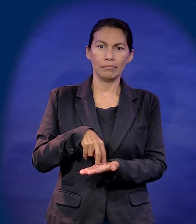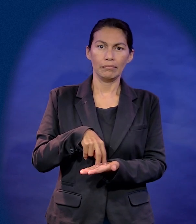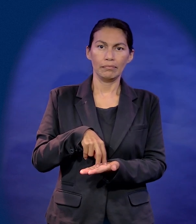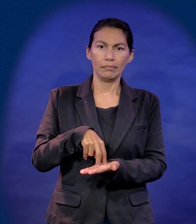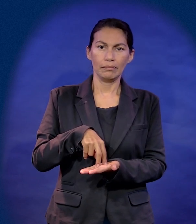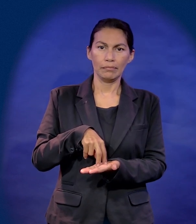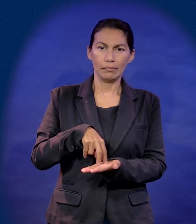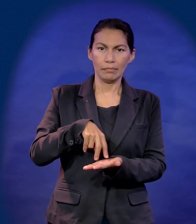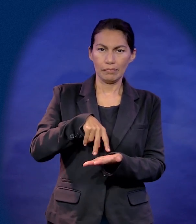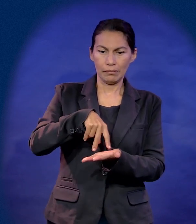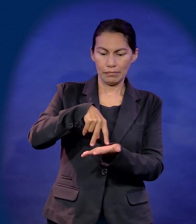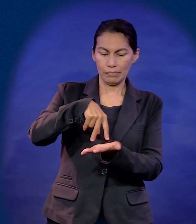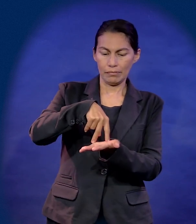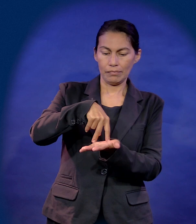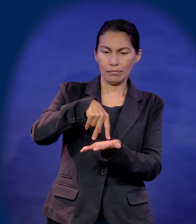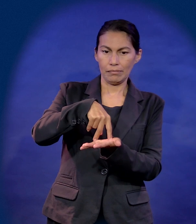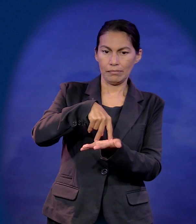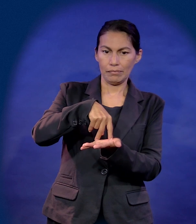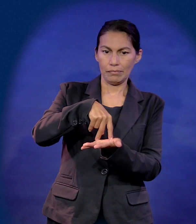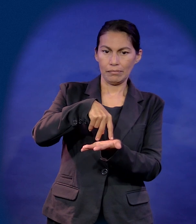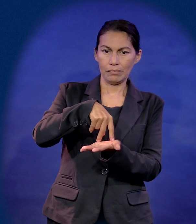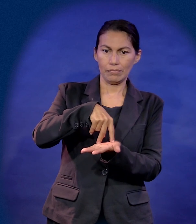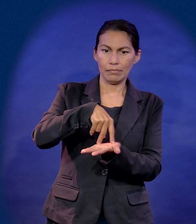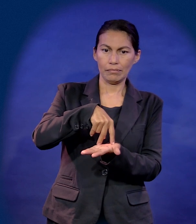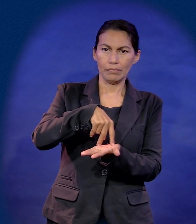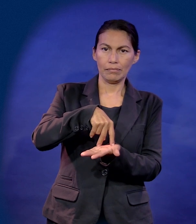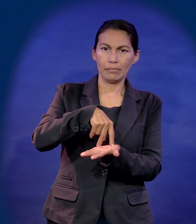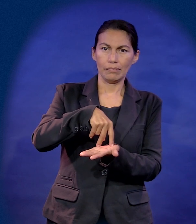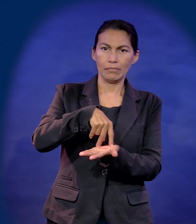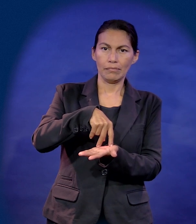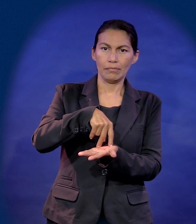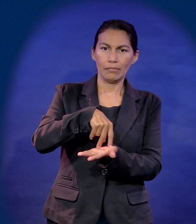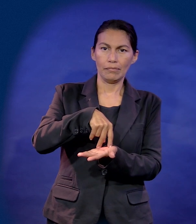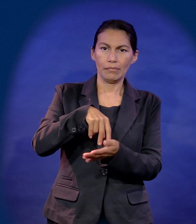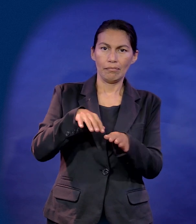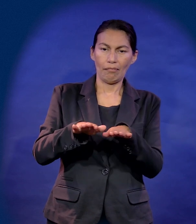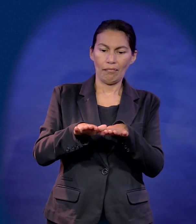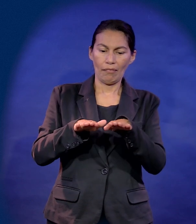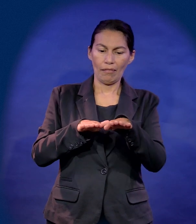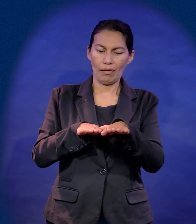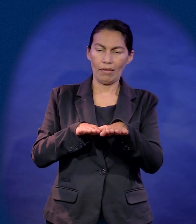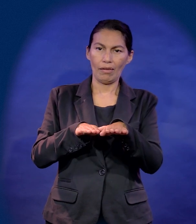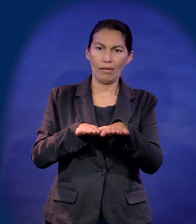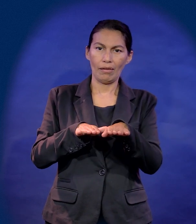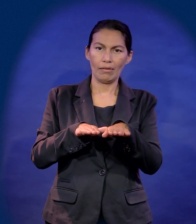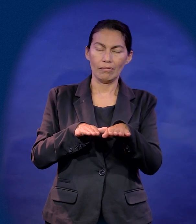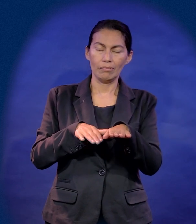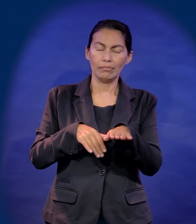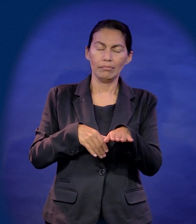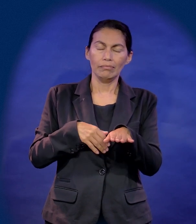Usted se planta, paso 1, pone un pie atrás para no caerse.